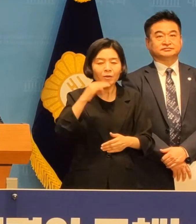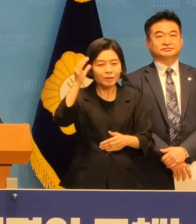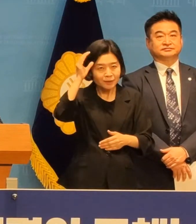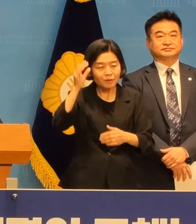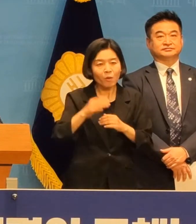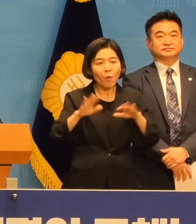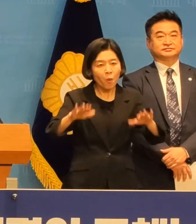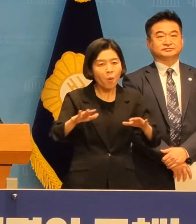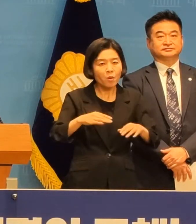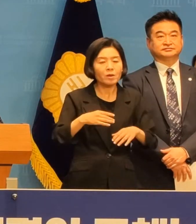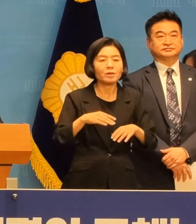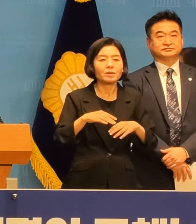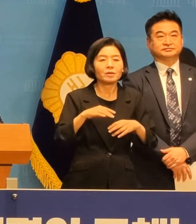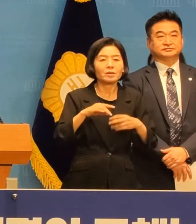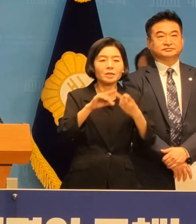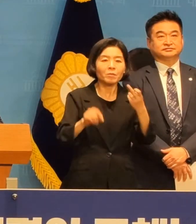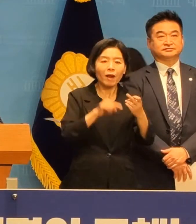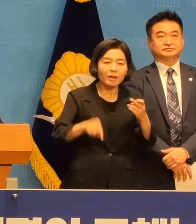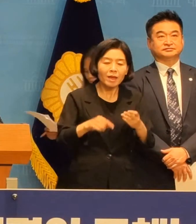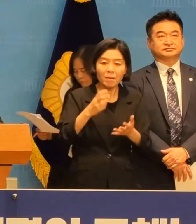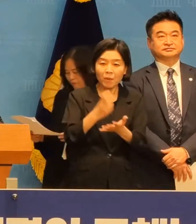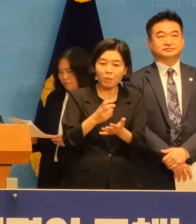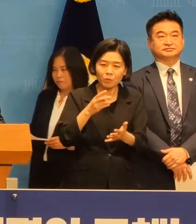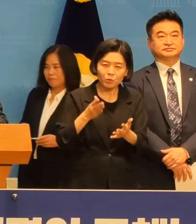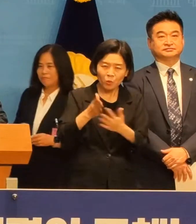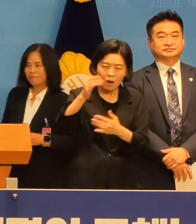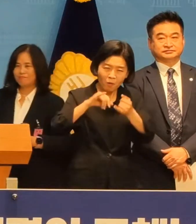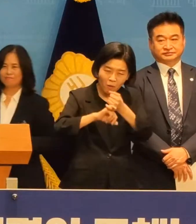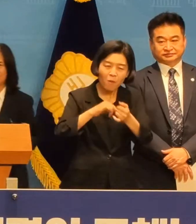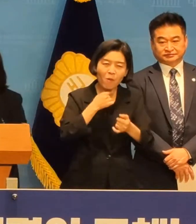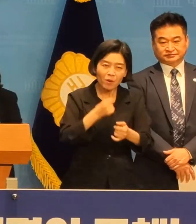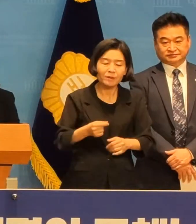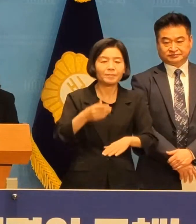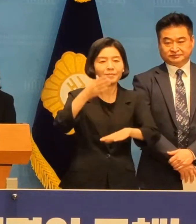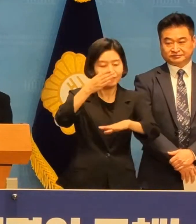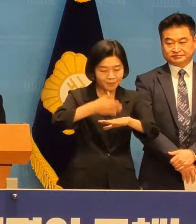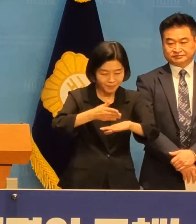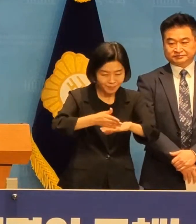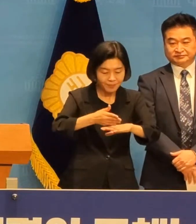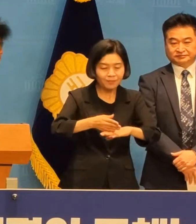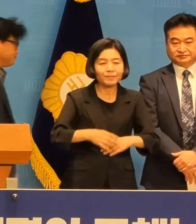꼭 주민자치 기본법이 통과되었으면 좋겠습니다. 감사합니다.